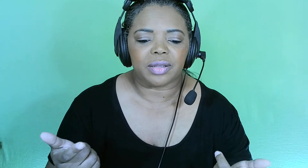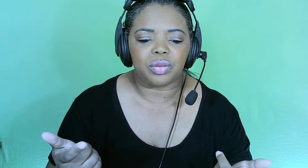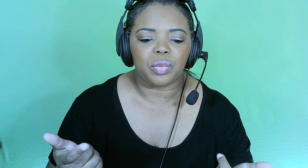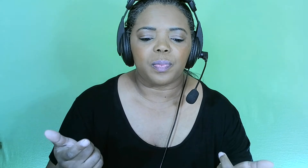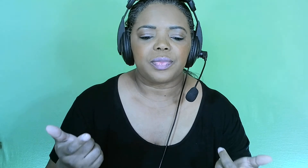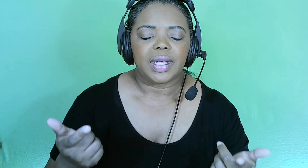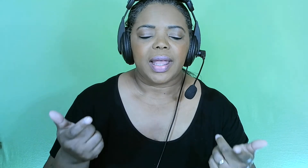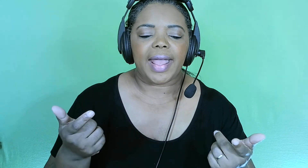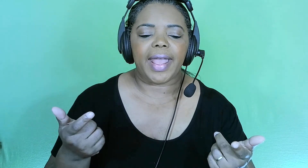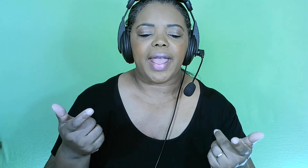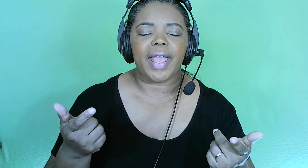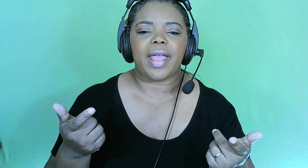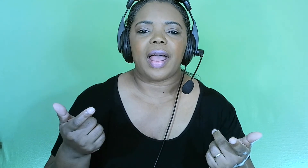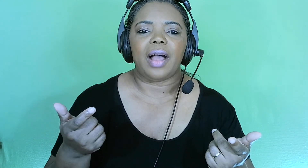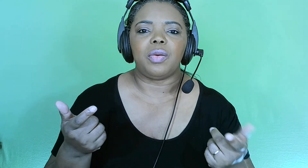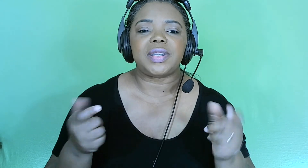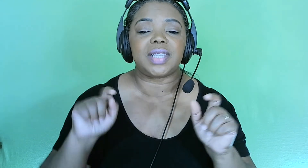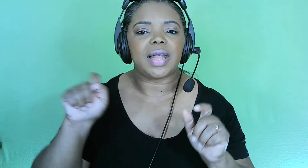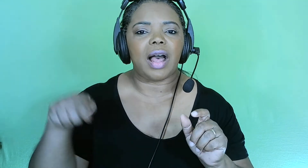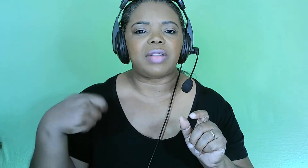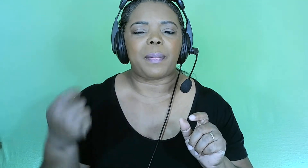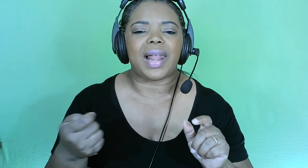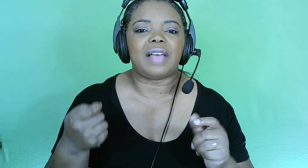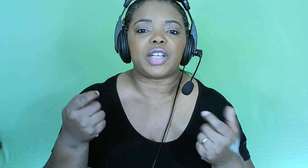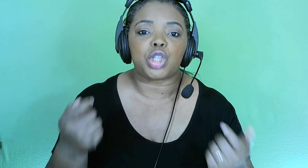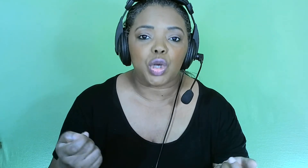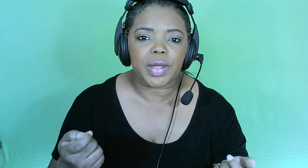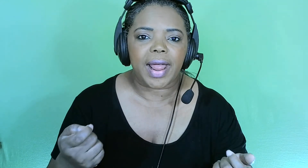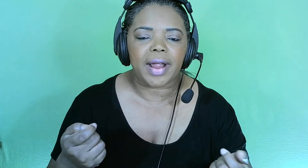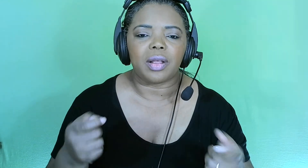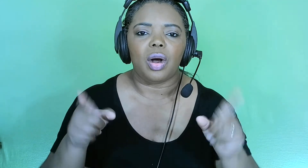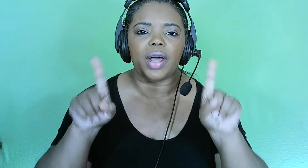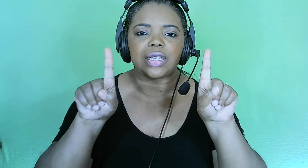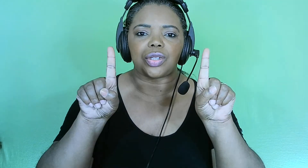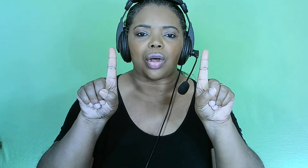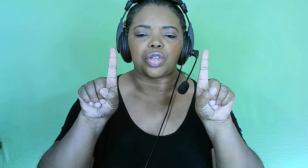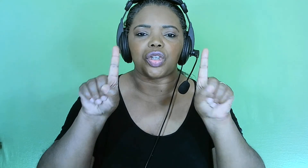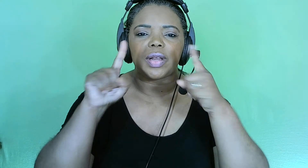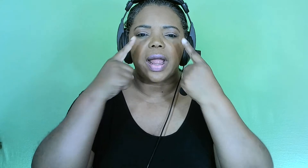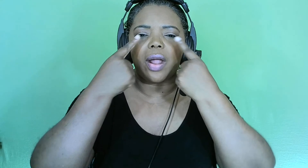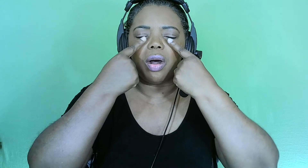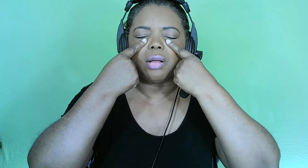movimento, o sinal da palavra chorar. Olha só, chorar, ó.